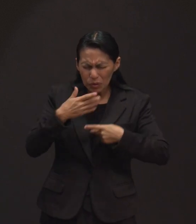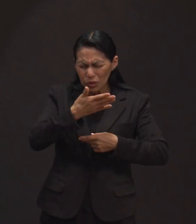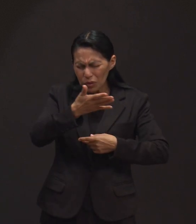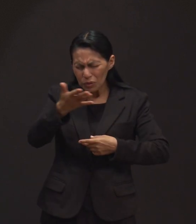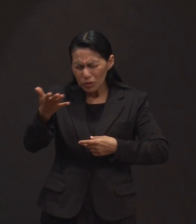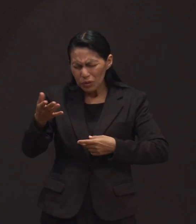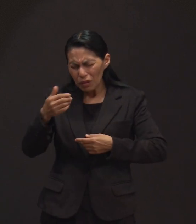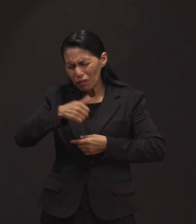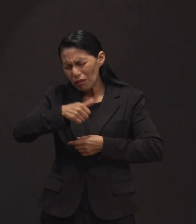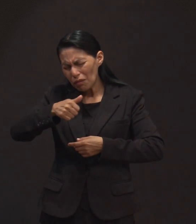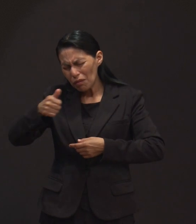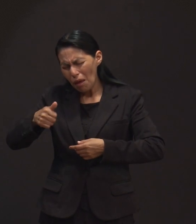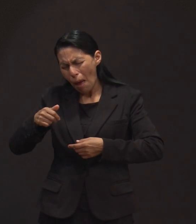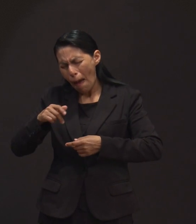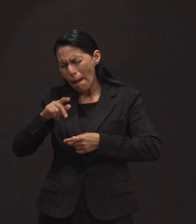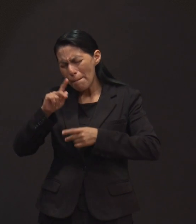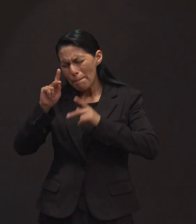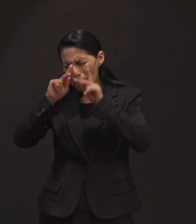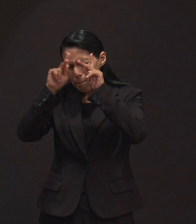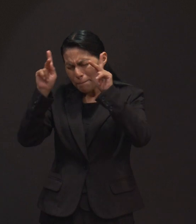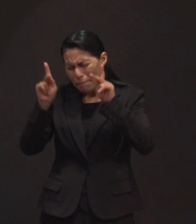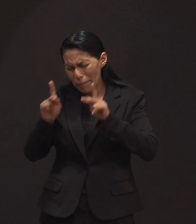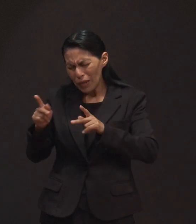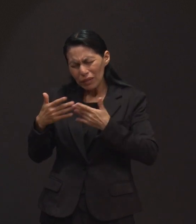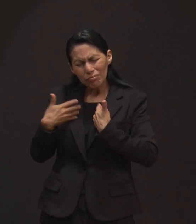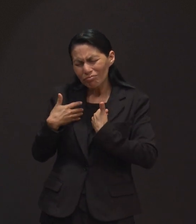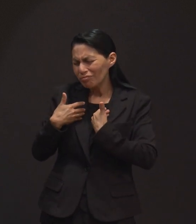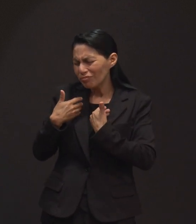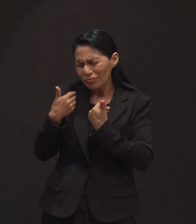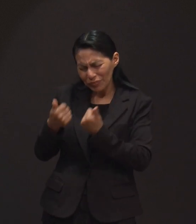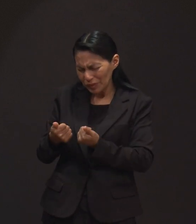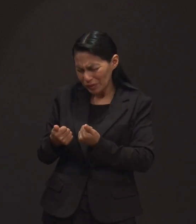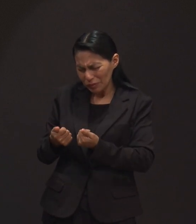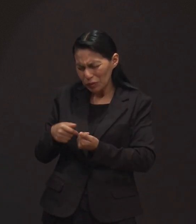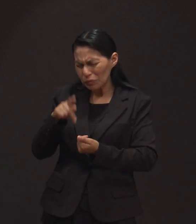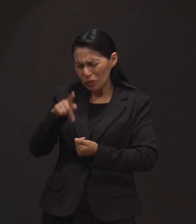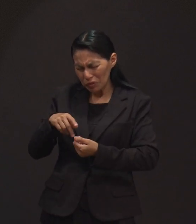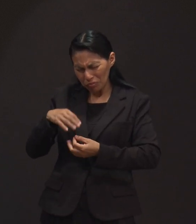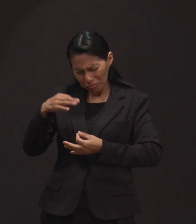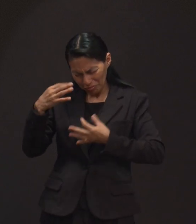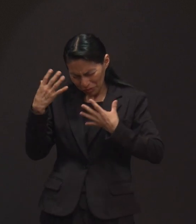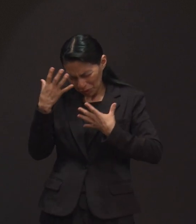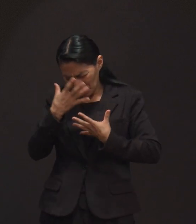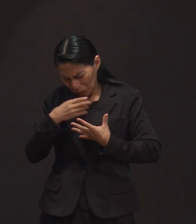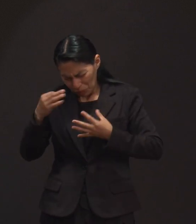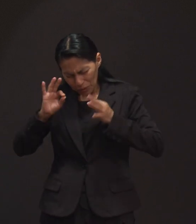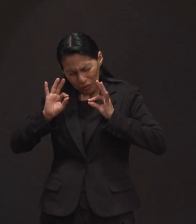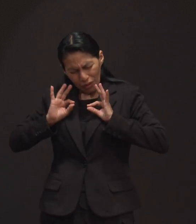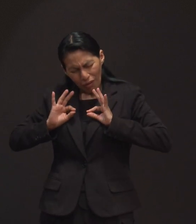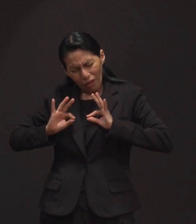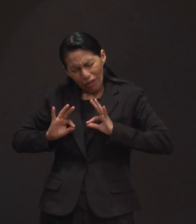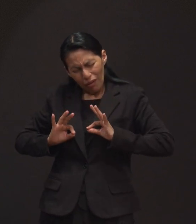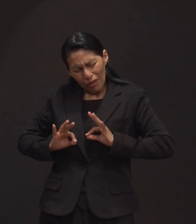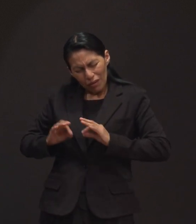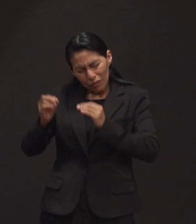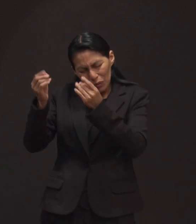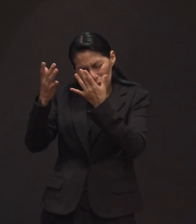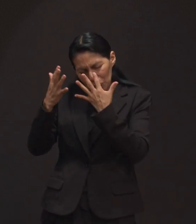sobreabunde dentro de ellos, paz que sobrepasa todo entendimiento. Y rogamos por las